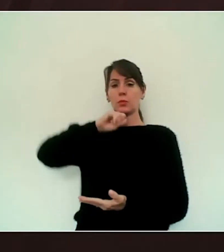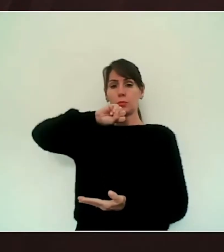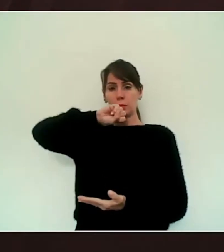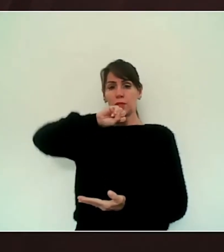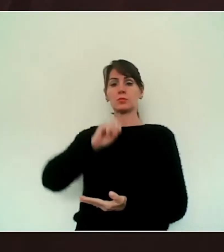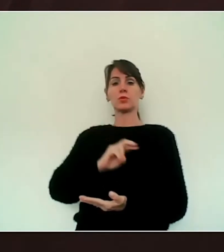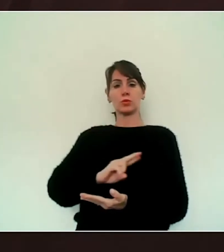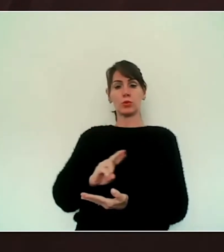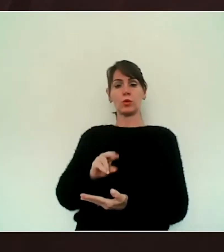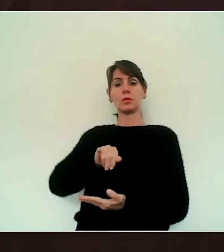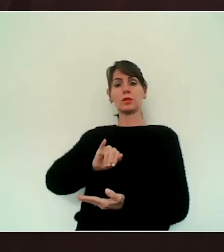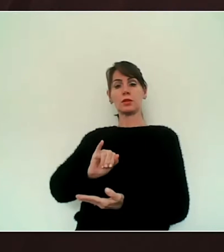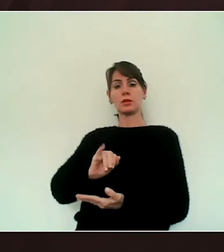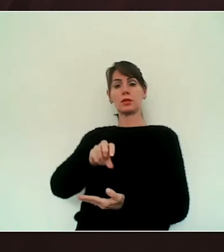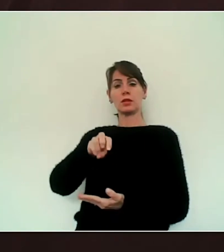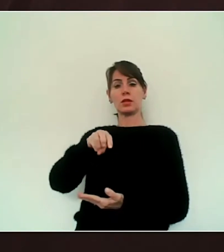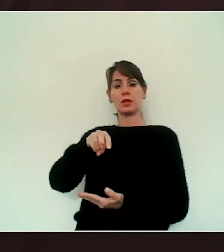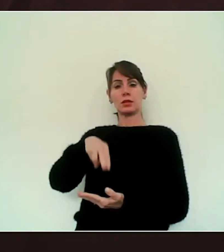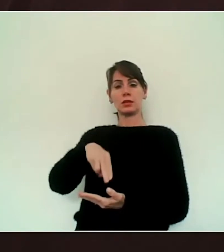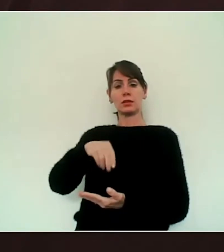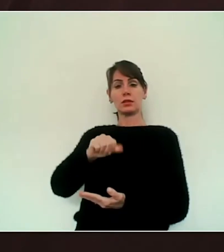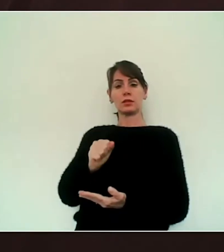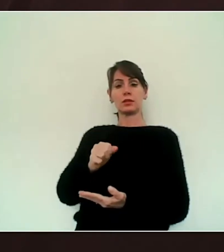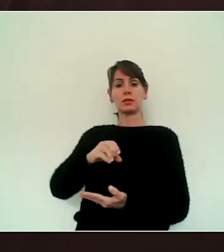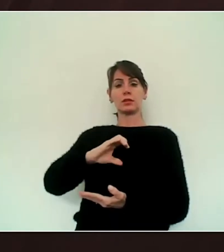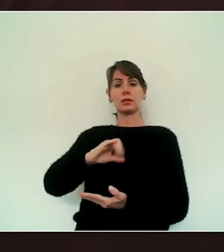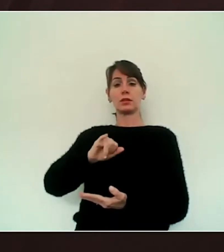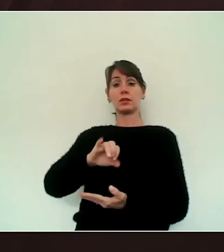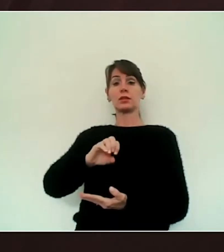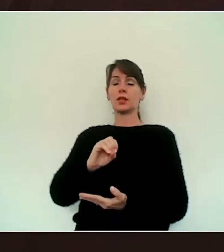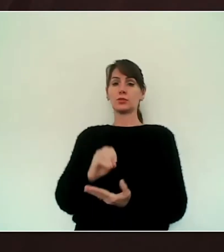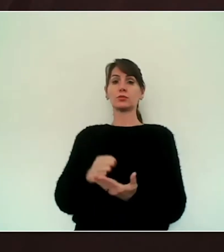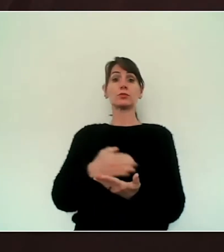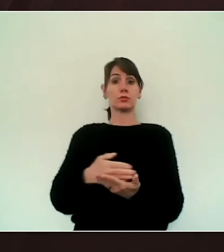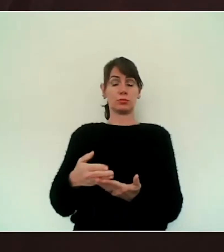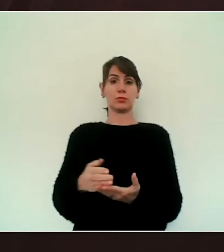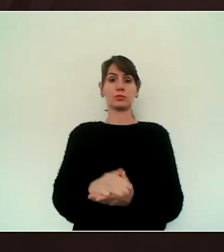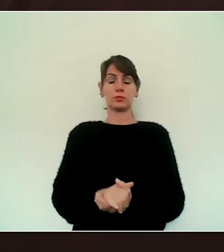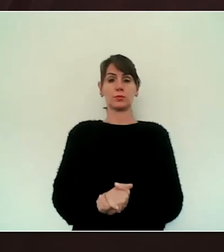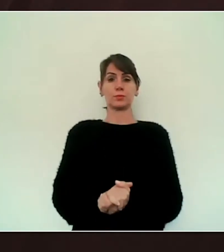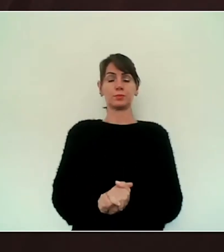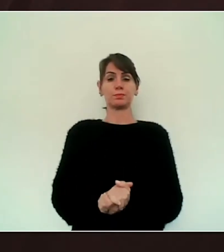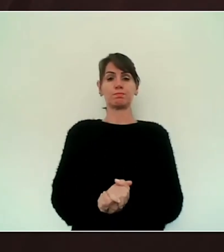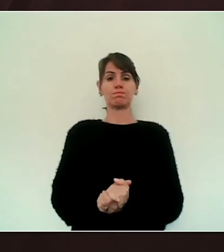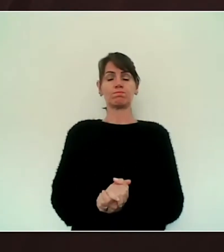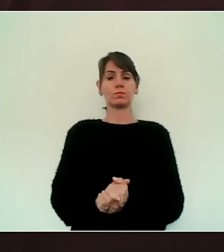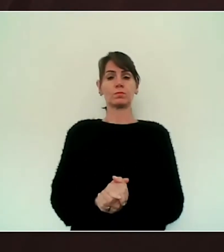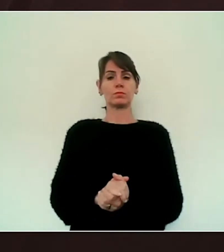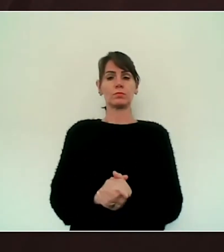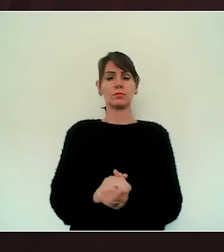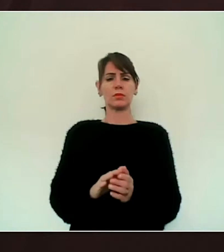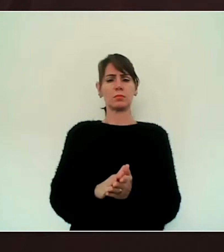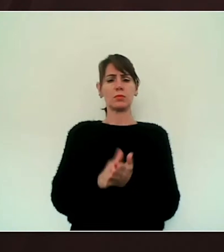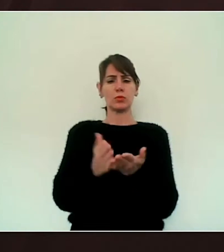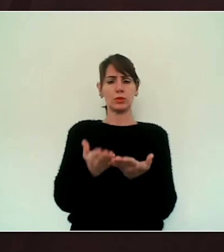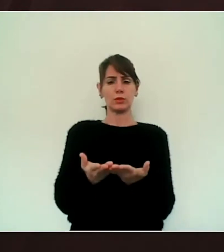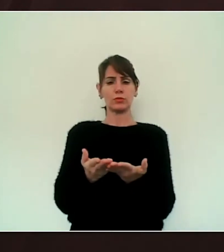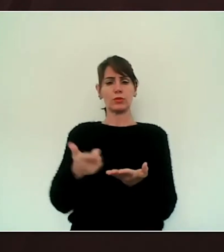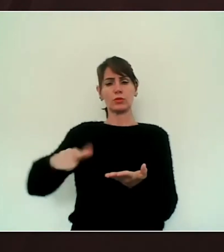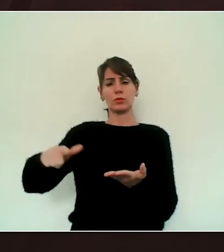André Miller, no seu livro A História da Igreja, fala assim: o amor por cargos e